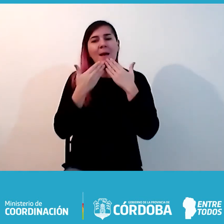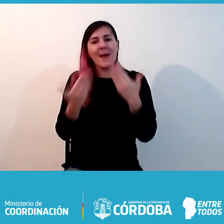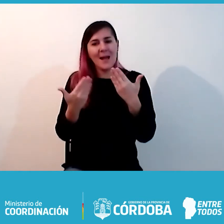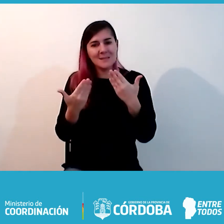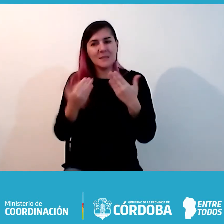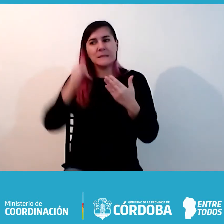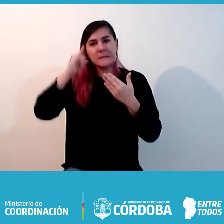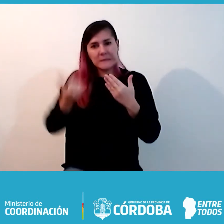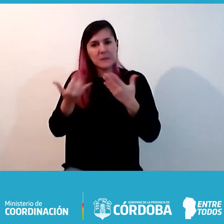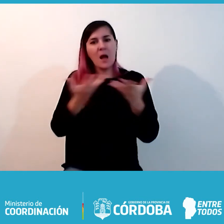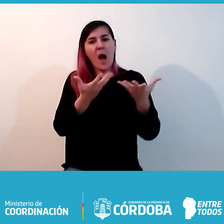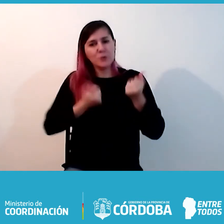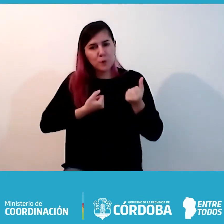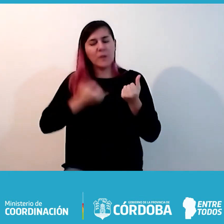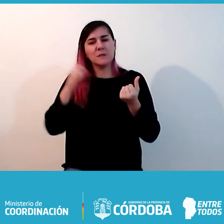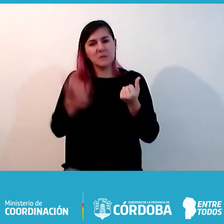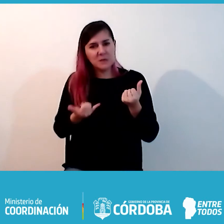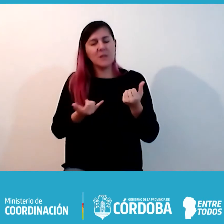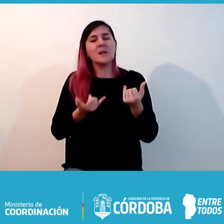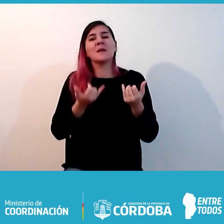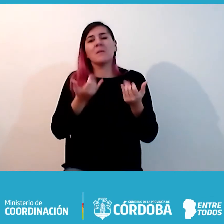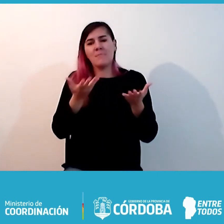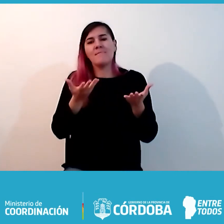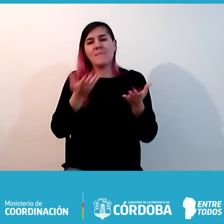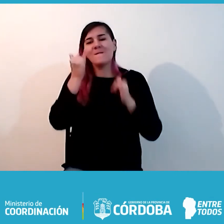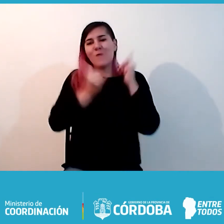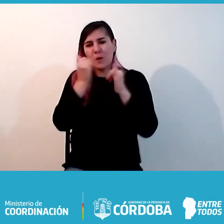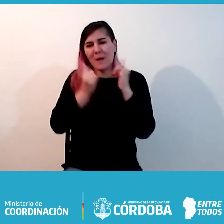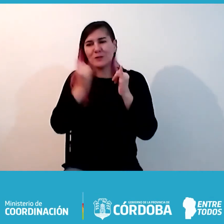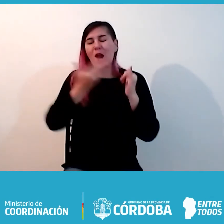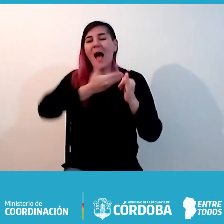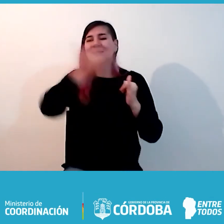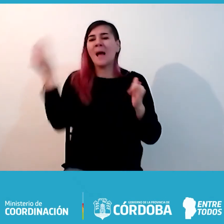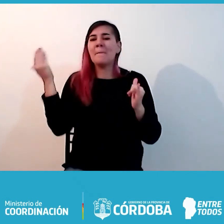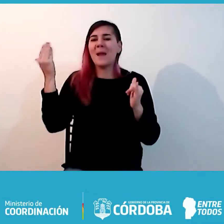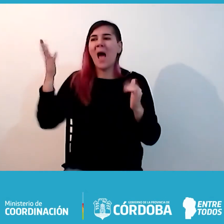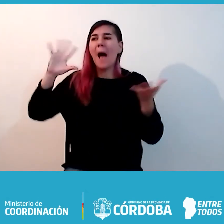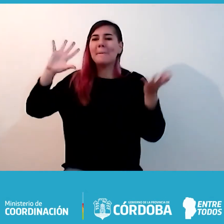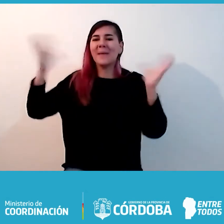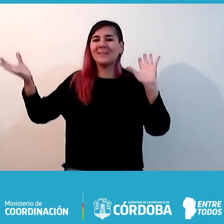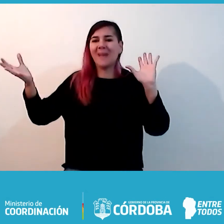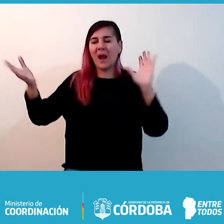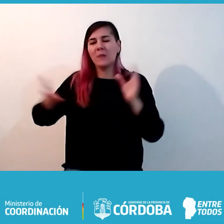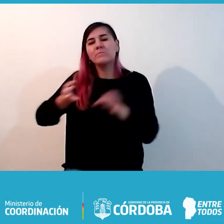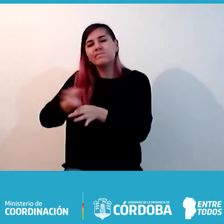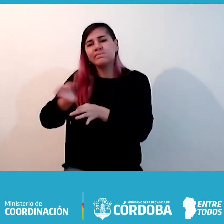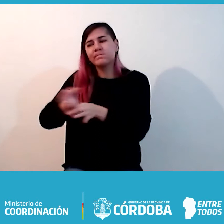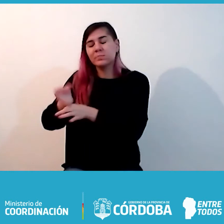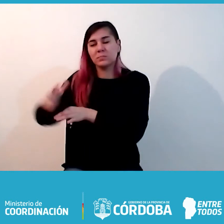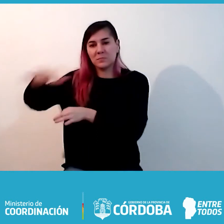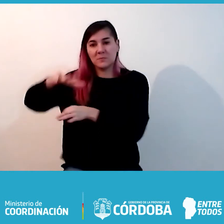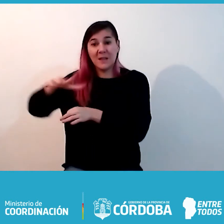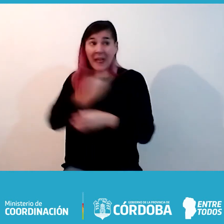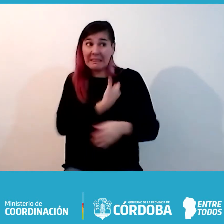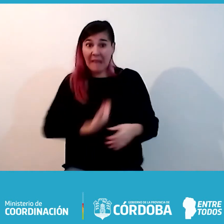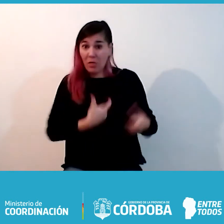sí recibió ayuda y destaca la información y su calidad que las asambleas ambientales le han brindado y que el Estado no le brindó ni